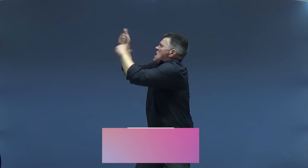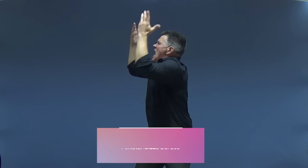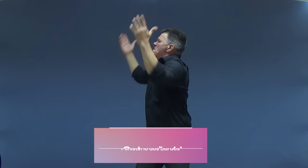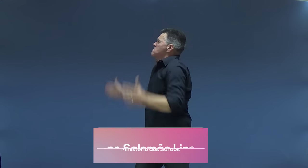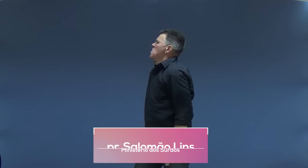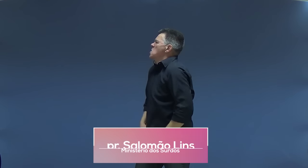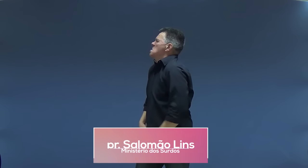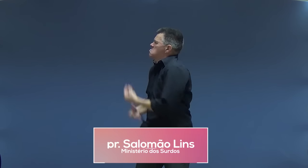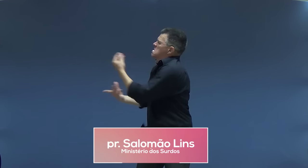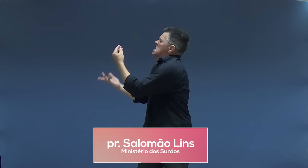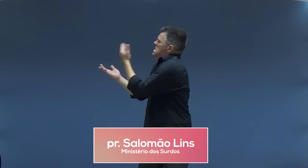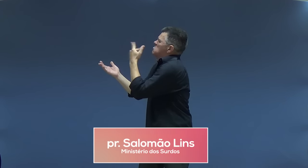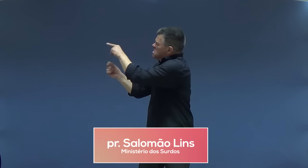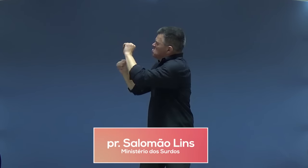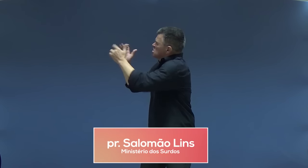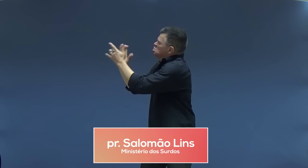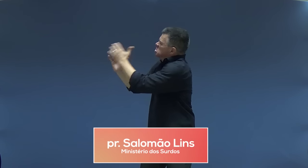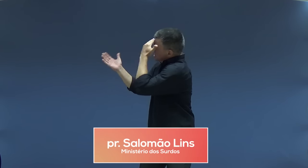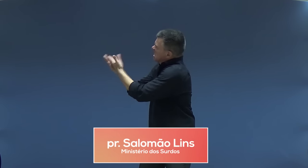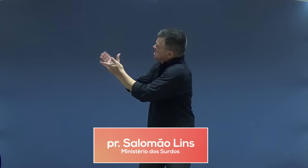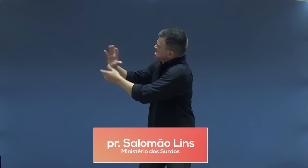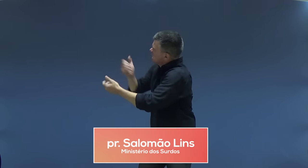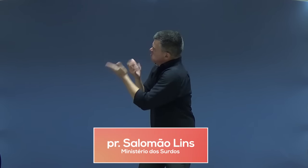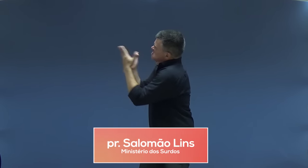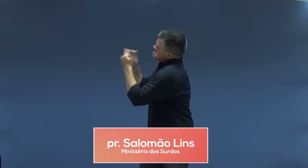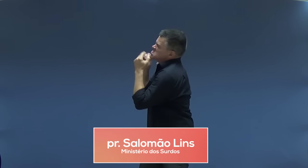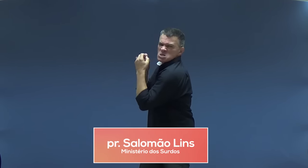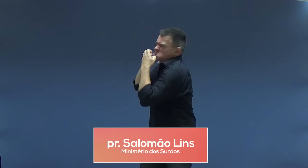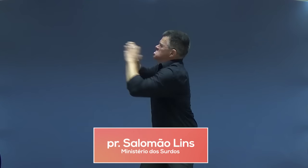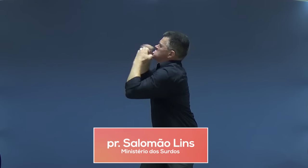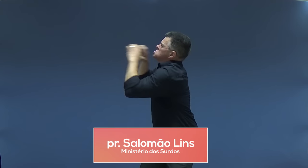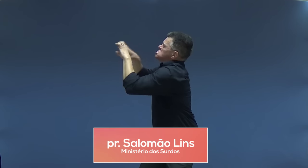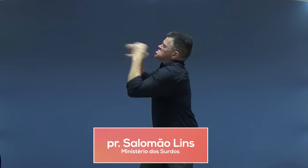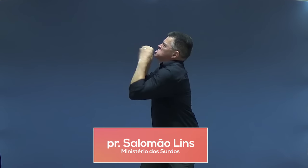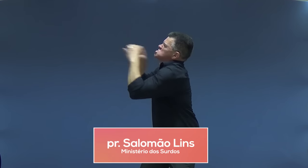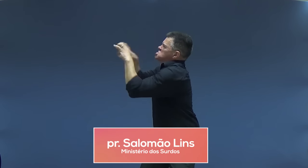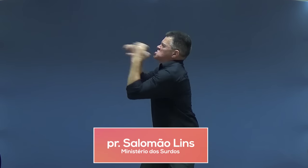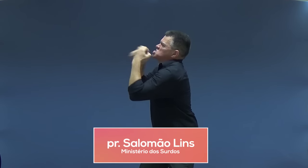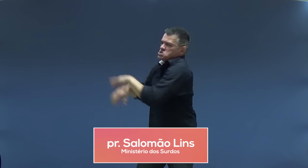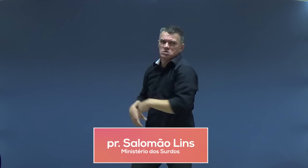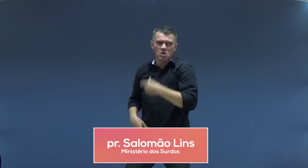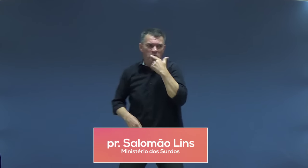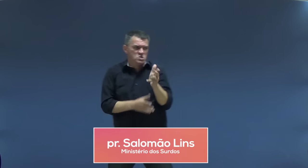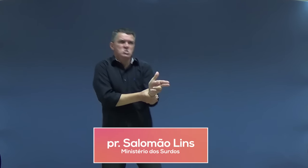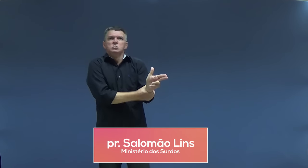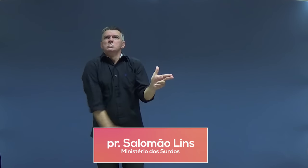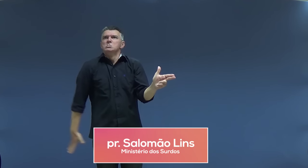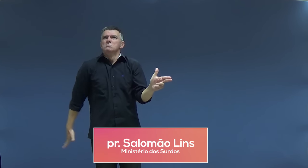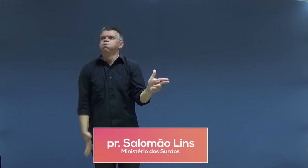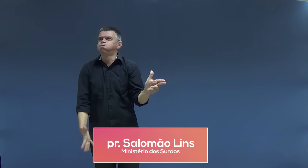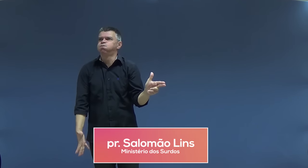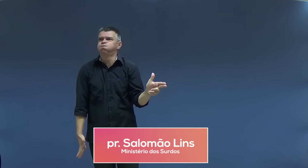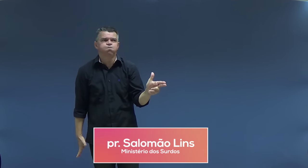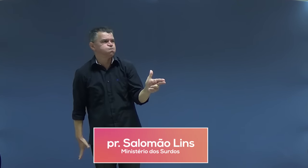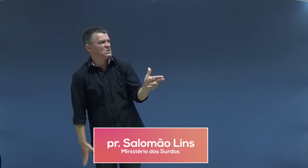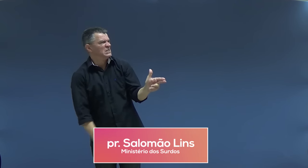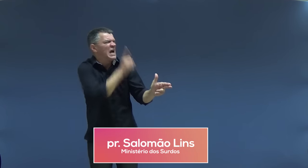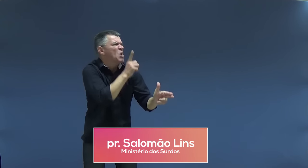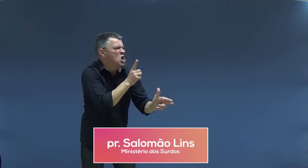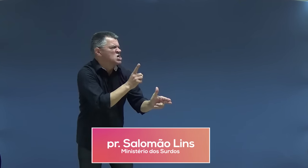Você precisa mudar de vida, você precisa aceitar Jesus, você precisa ser salvo, você precisa evangelizar. O homem lá fala, ai meu Deus do céu,